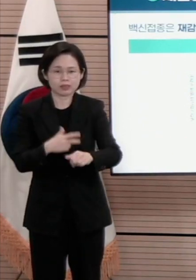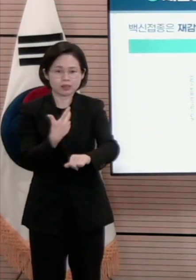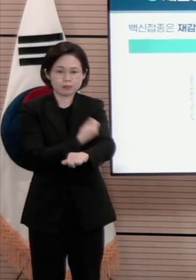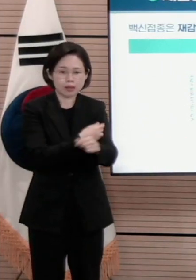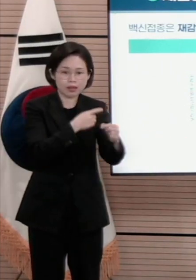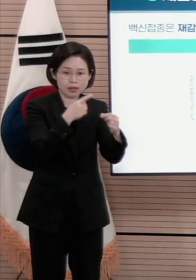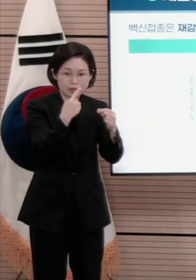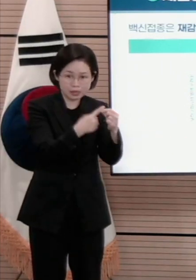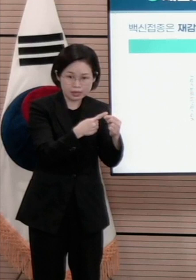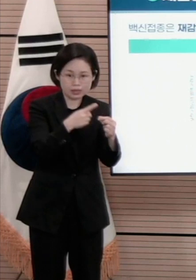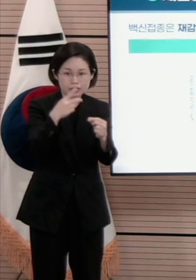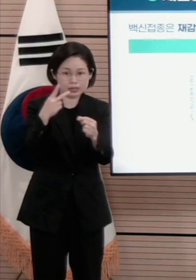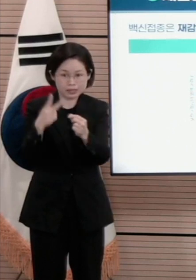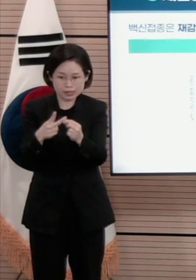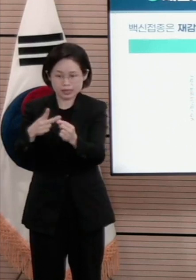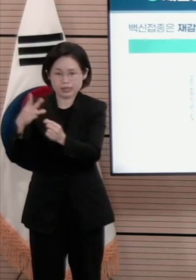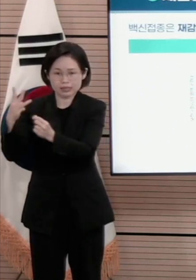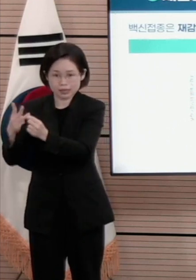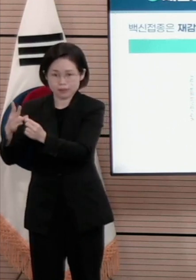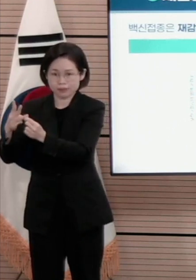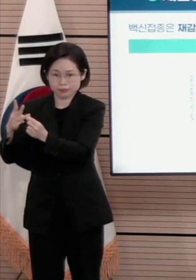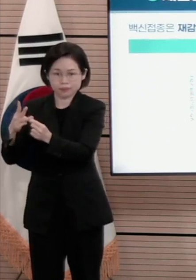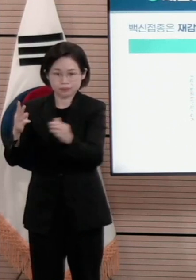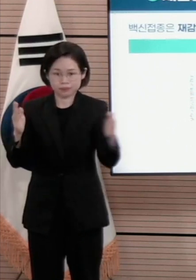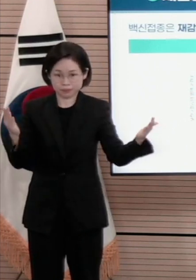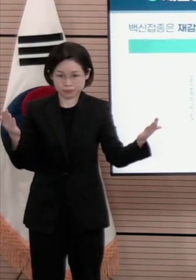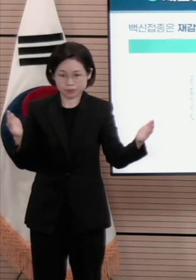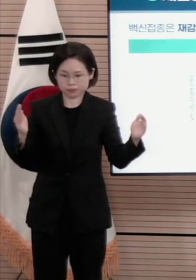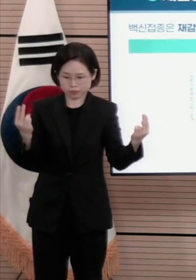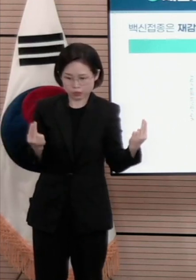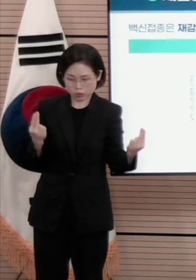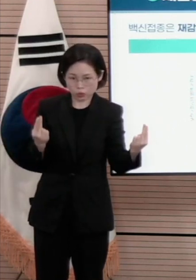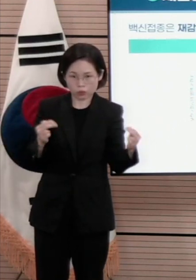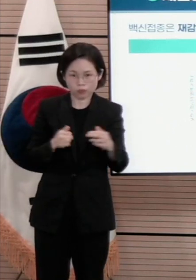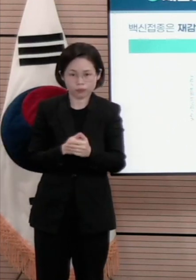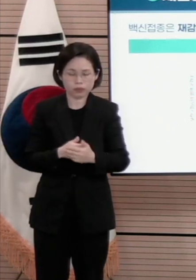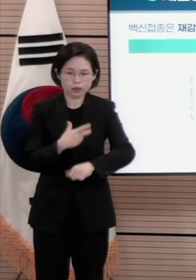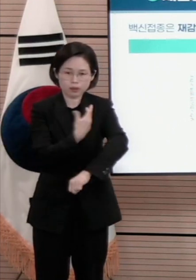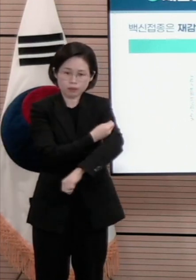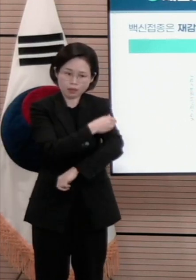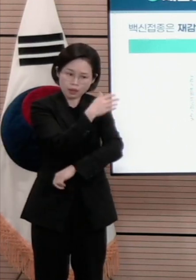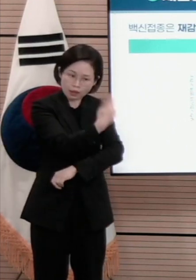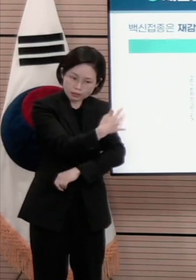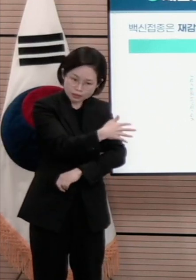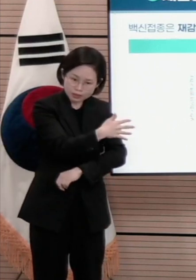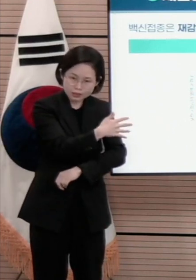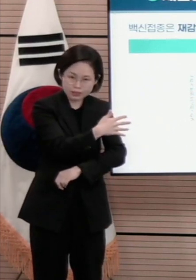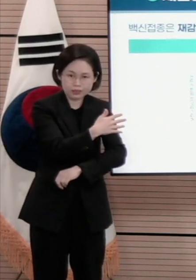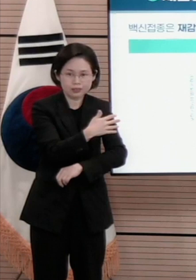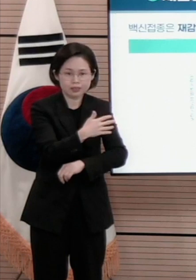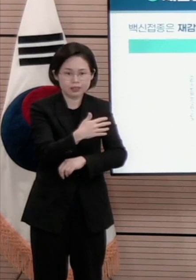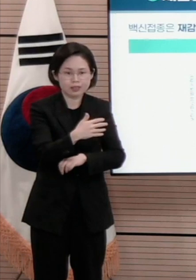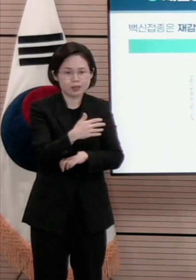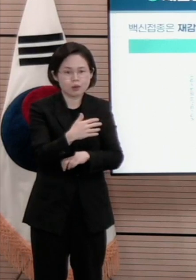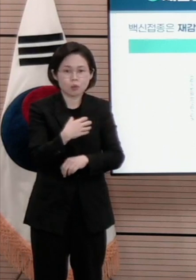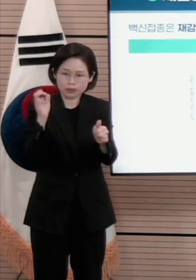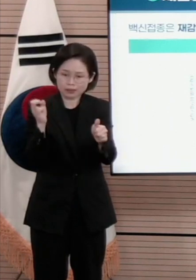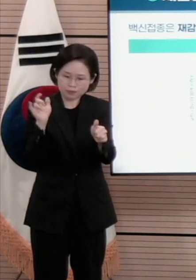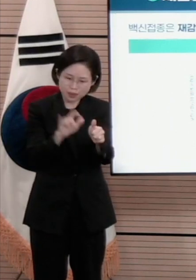2차 접종 완료자, 3차 접종 완료자의 경우에 이제 미접종을 비교해서 얼마나 감소하는지 비교를